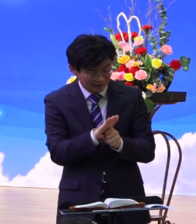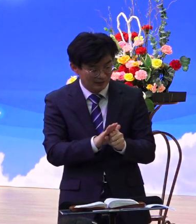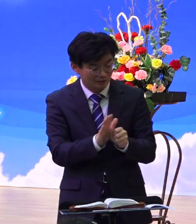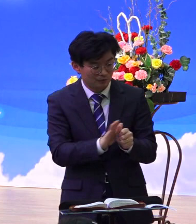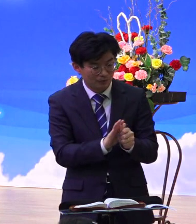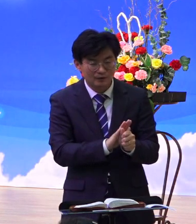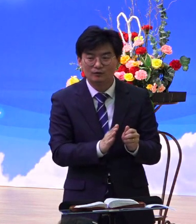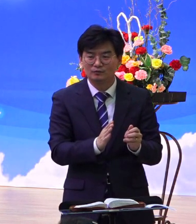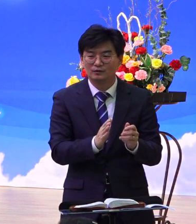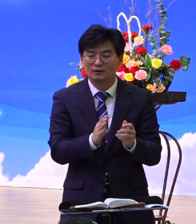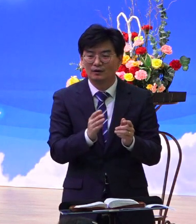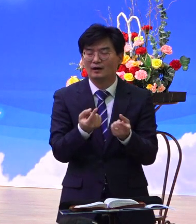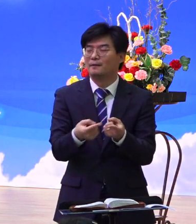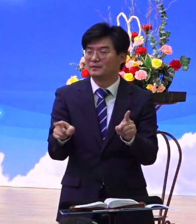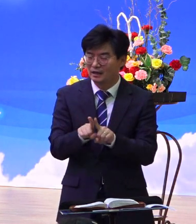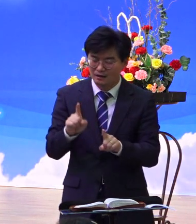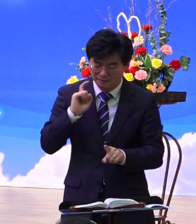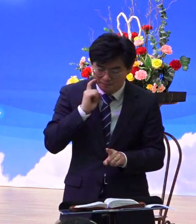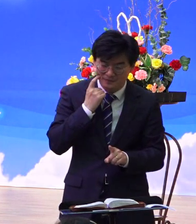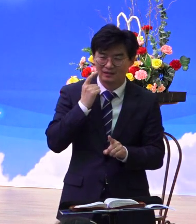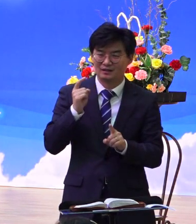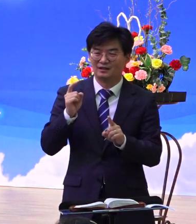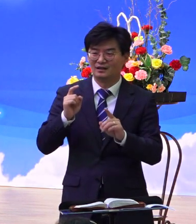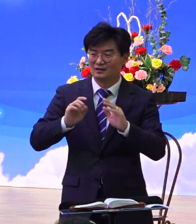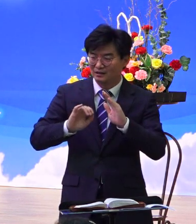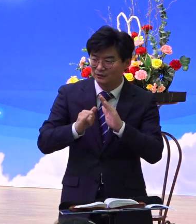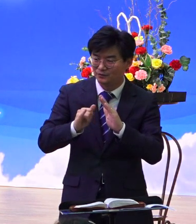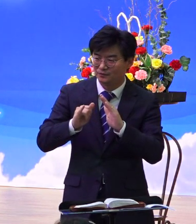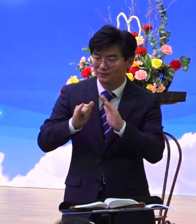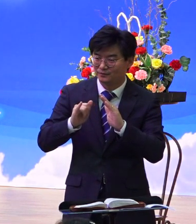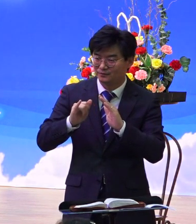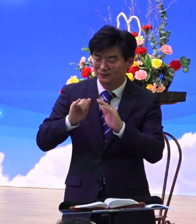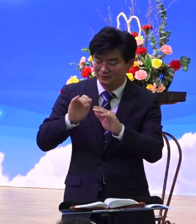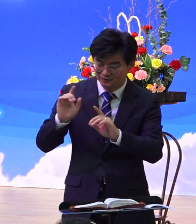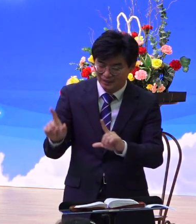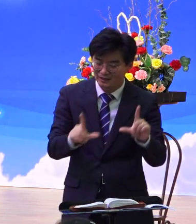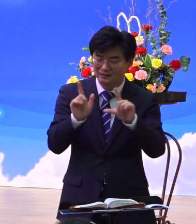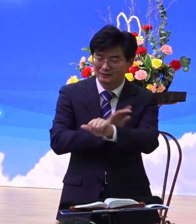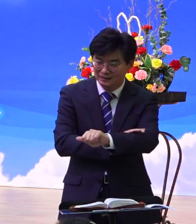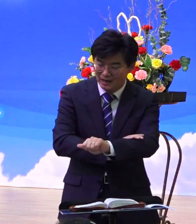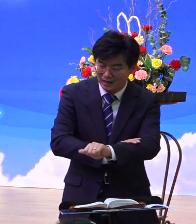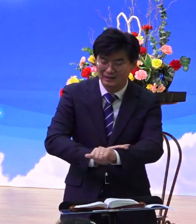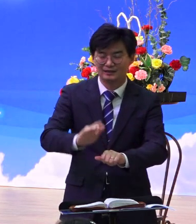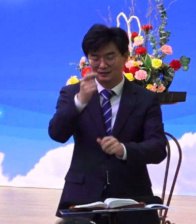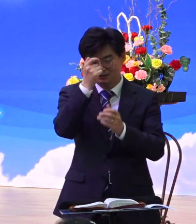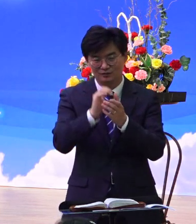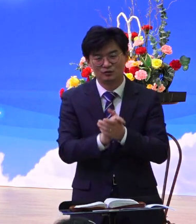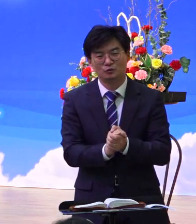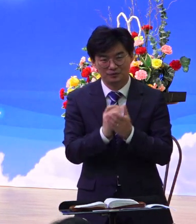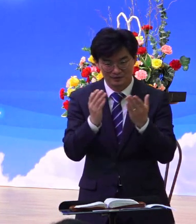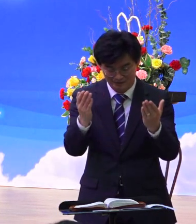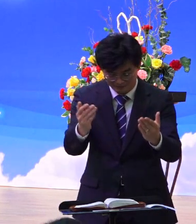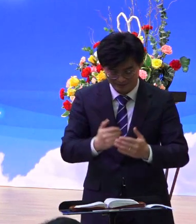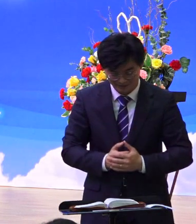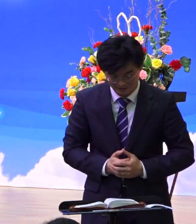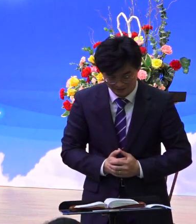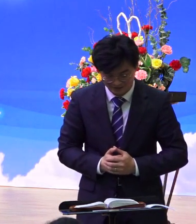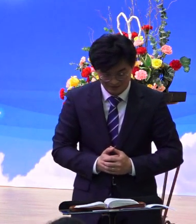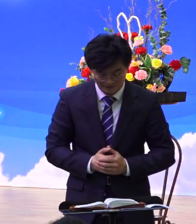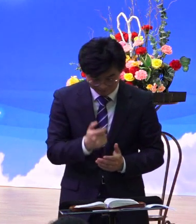모시고 그렇게 아름다운 가정을 함께 이루어갈 수 있게 되기를 주님의 이름으로 축복합니다. 기도하겠습니다.